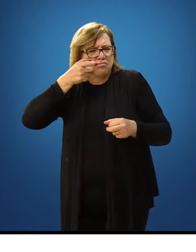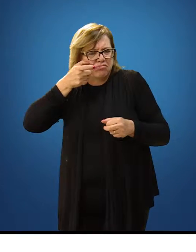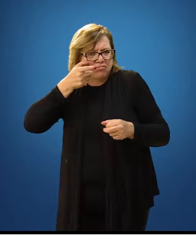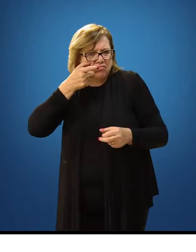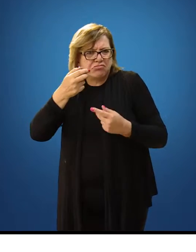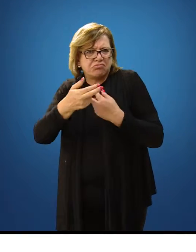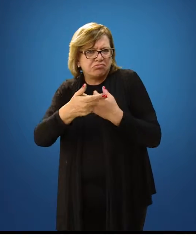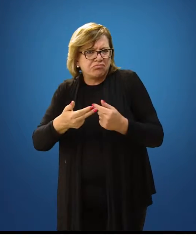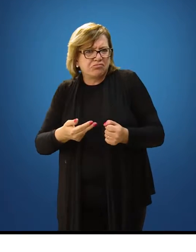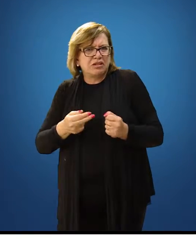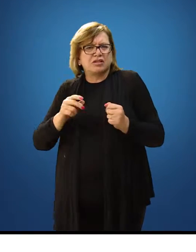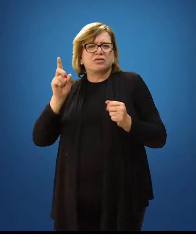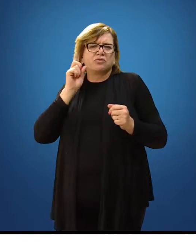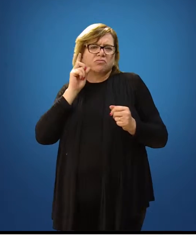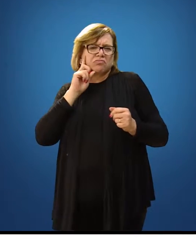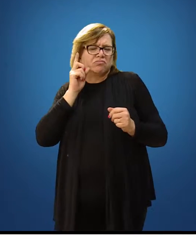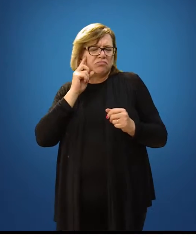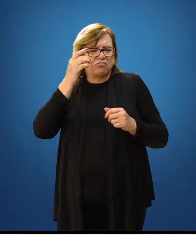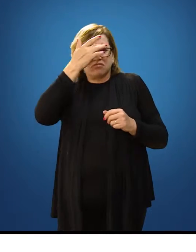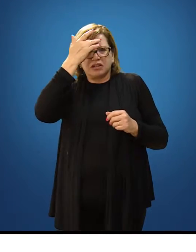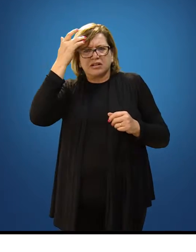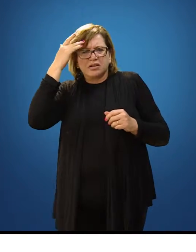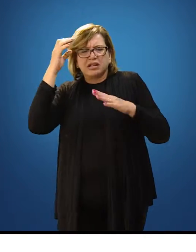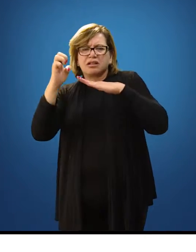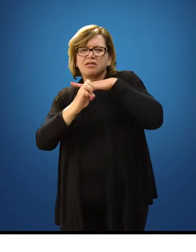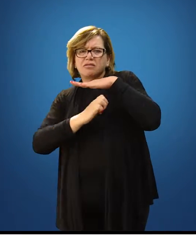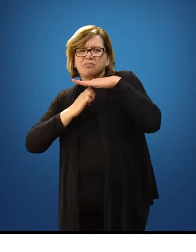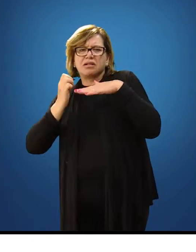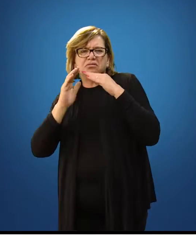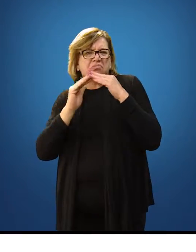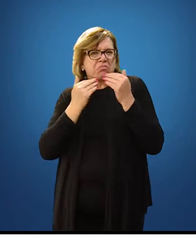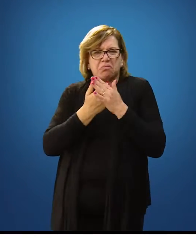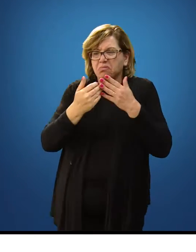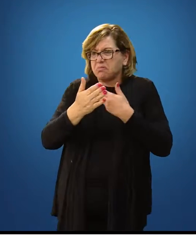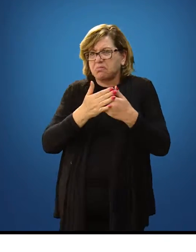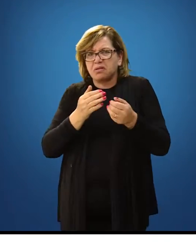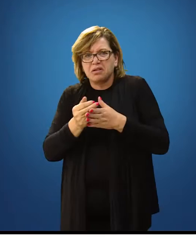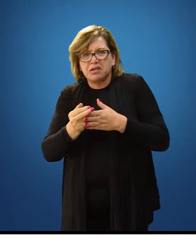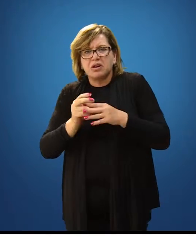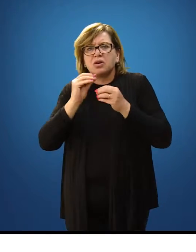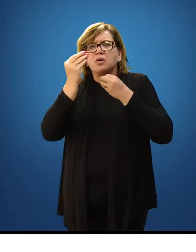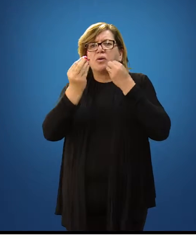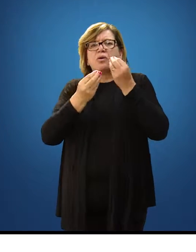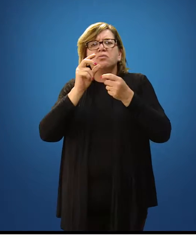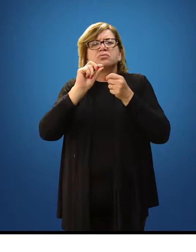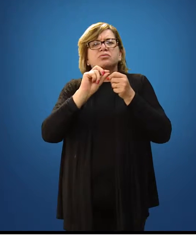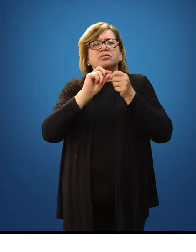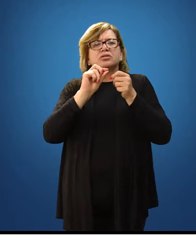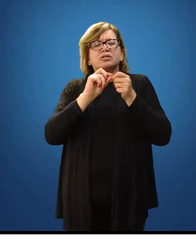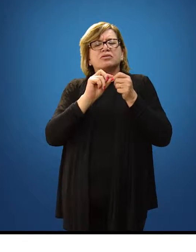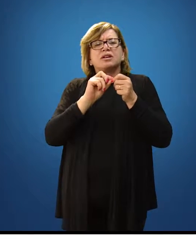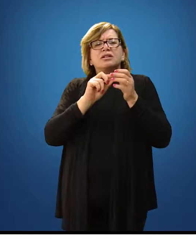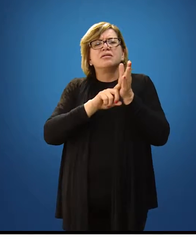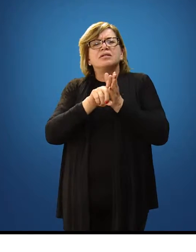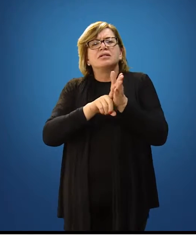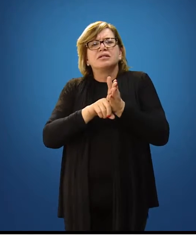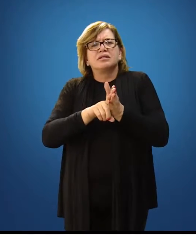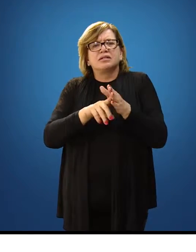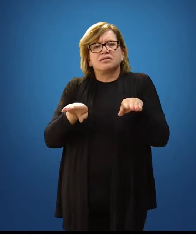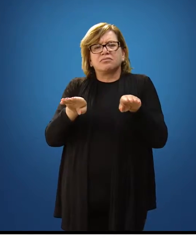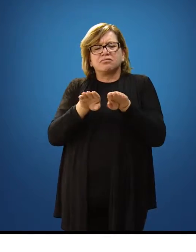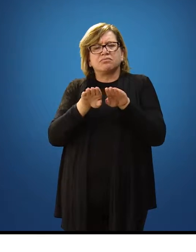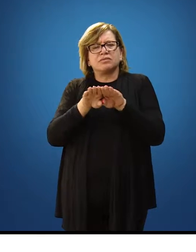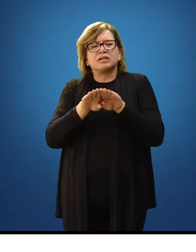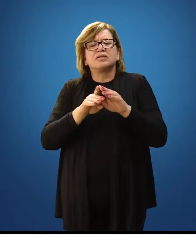e indiretas no cotidiano das pessoas, das empresas, das escolas, né, das instituições não governamentais, públicas